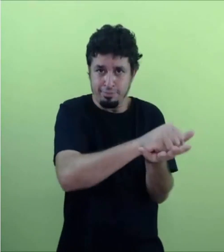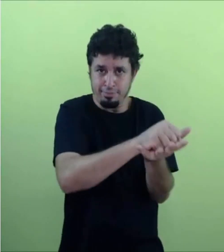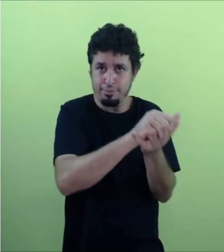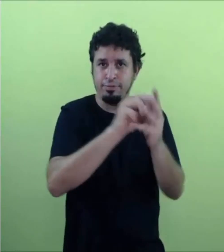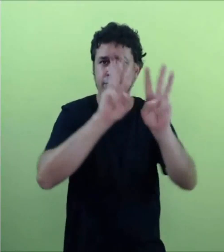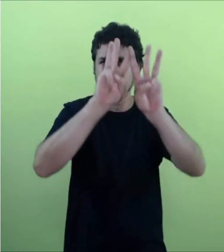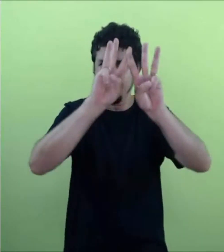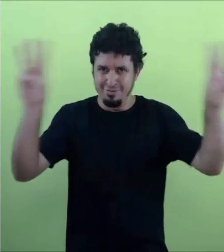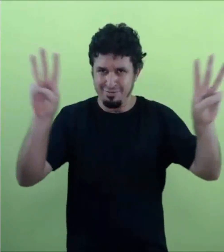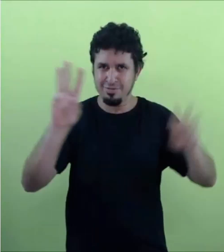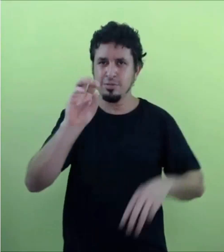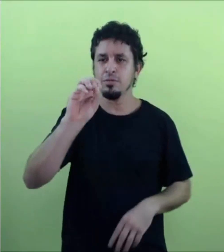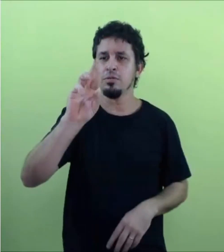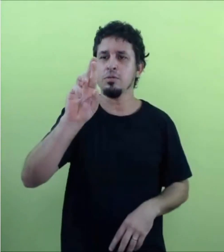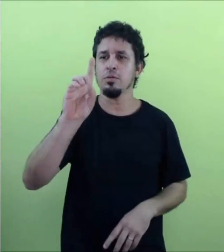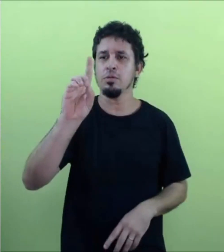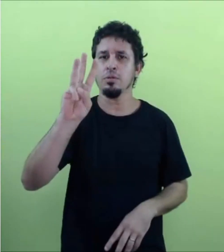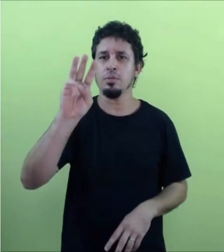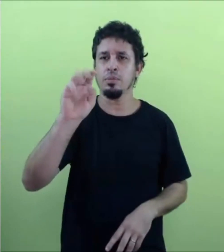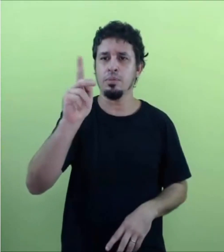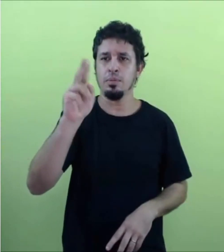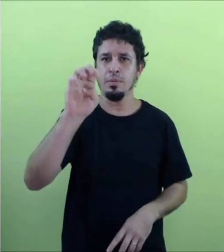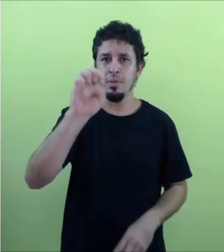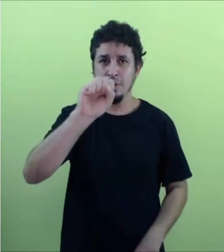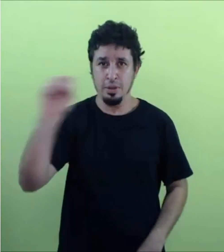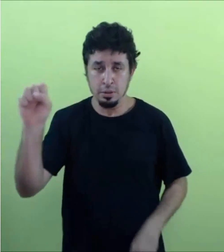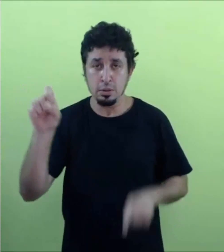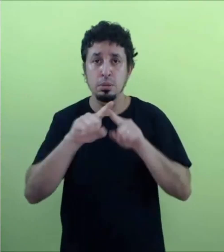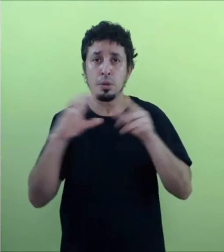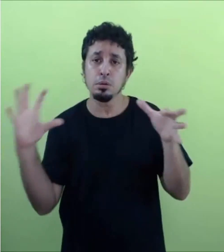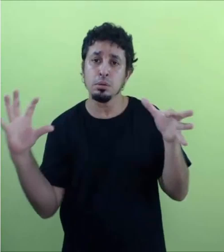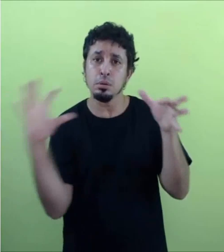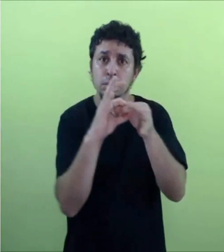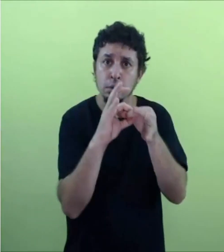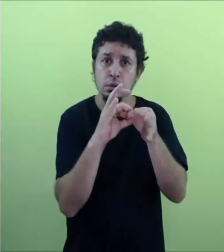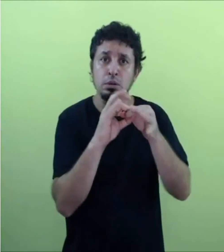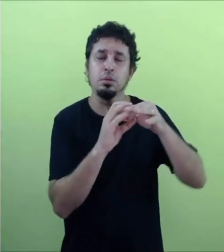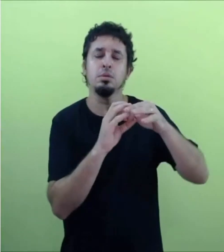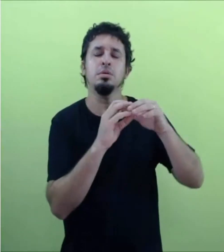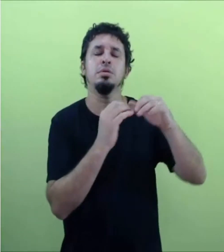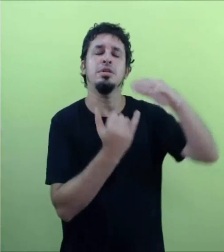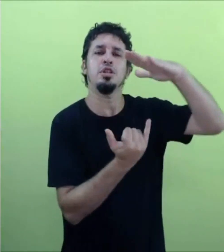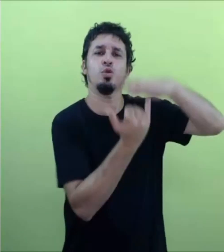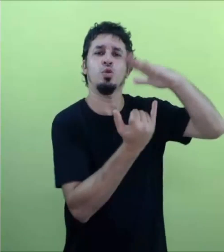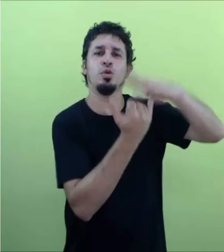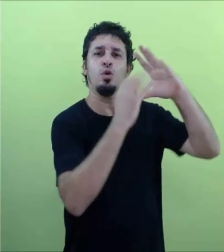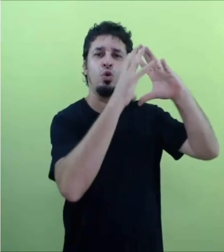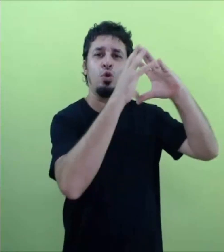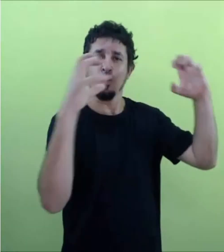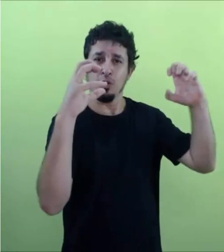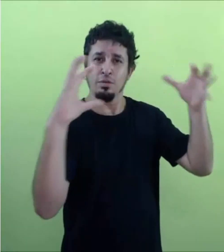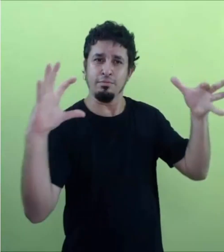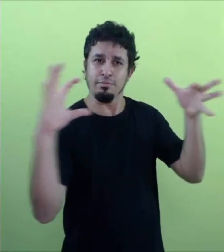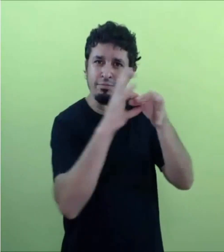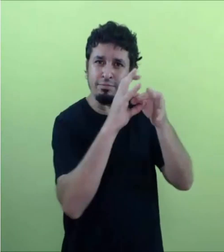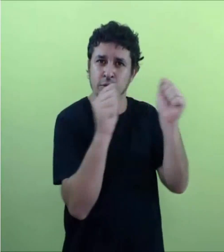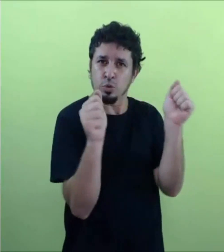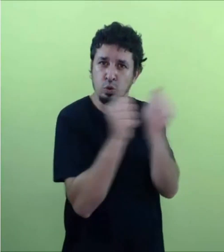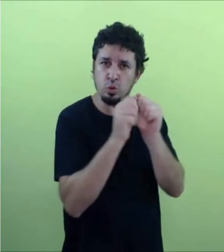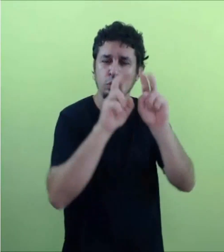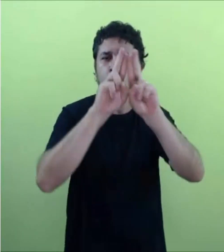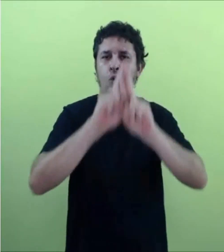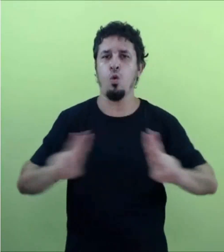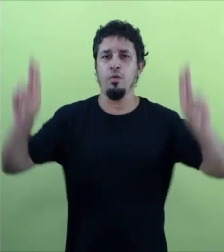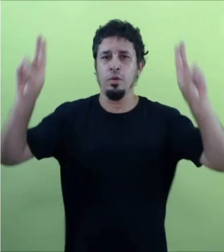periódico online desenvolvido na plataforma WordPress e hospedado no repositório institucional da Universidade Federal